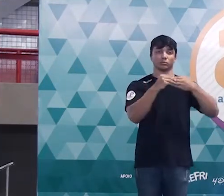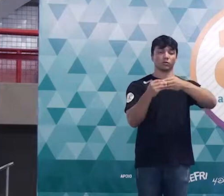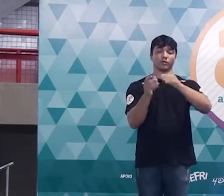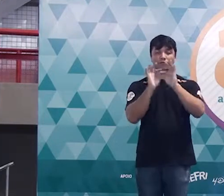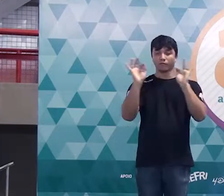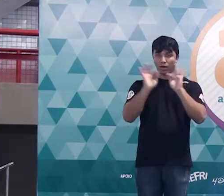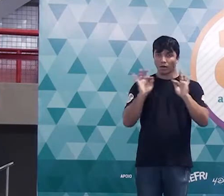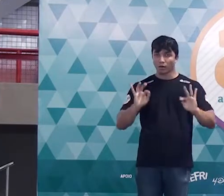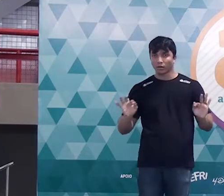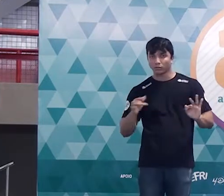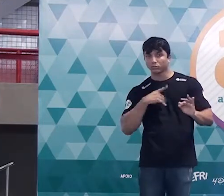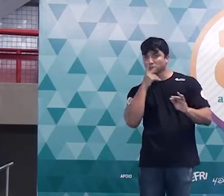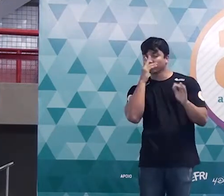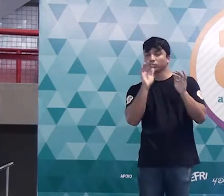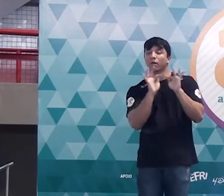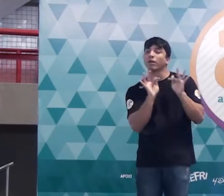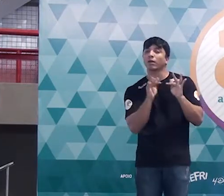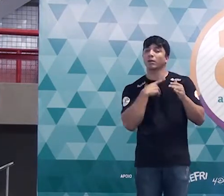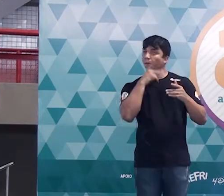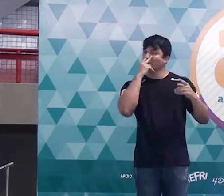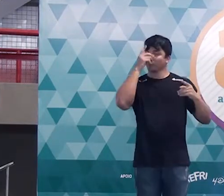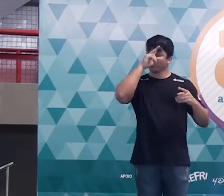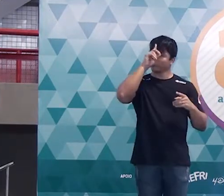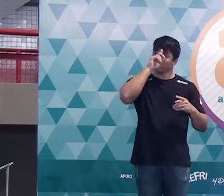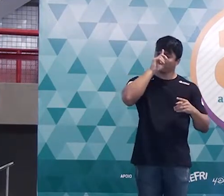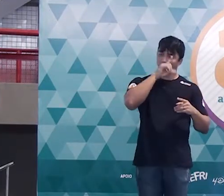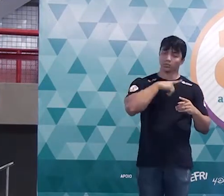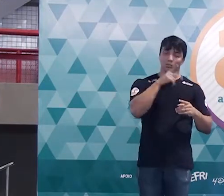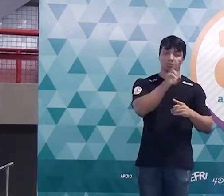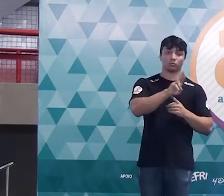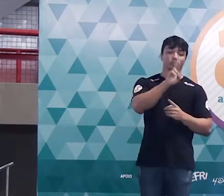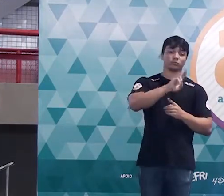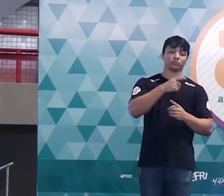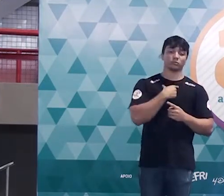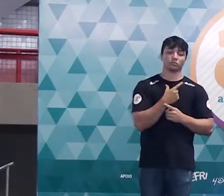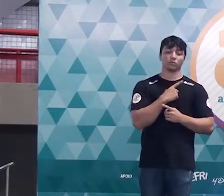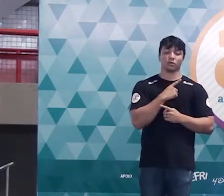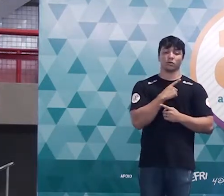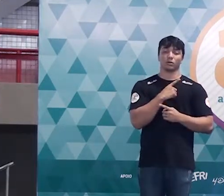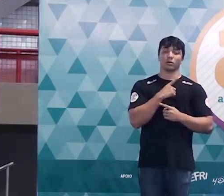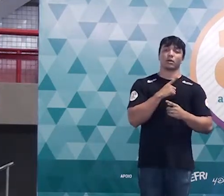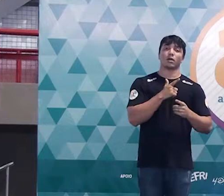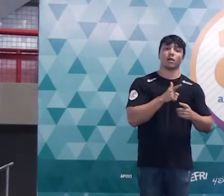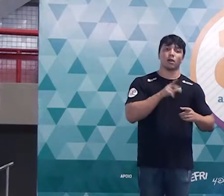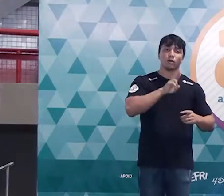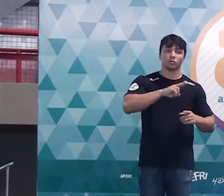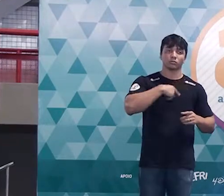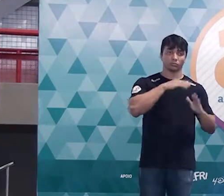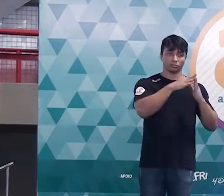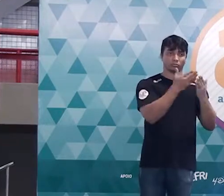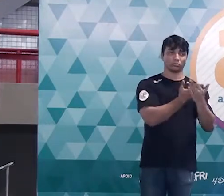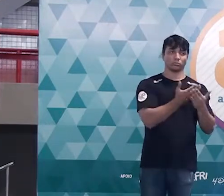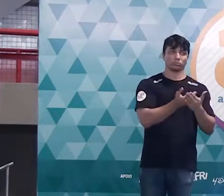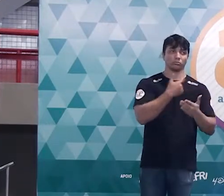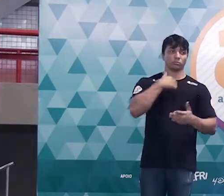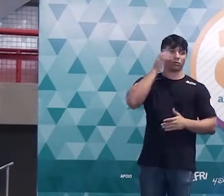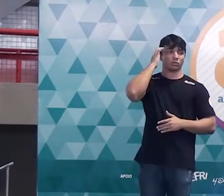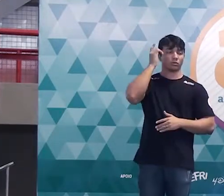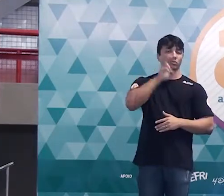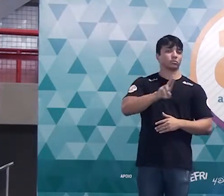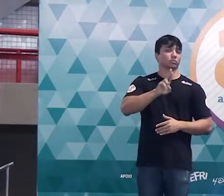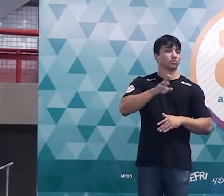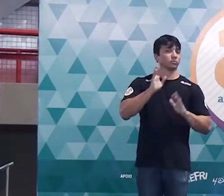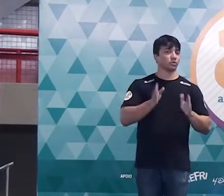frases para vocês que a gente diz no dia a dia. Tem uma que a gente utiliza muito no colégio, e eu acho que todo mundo aqui